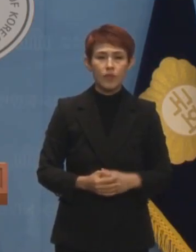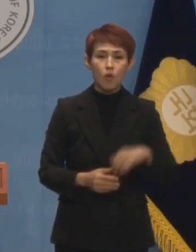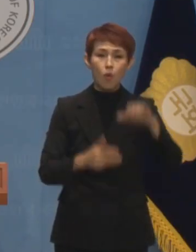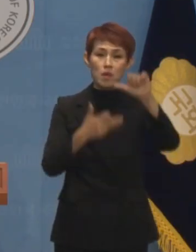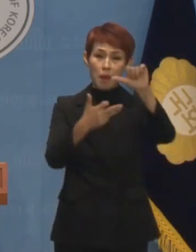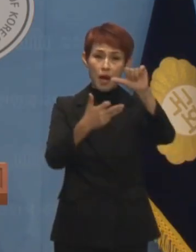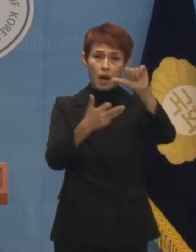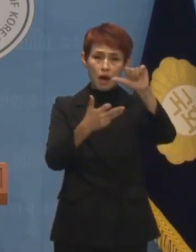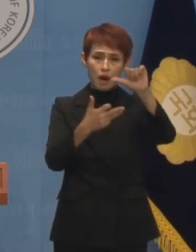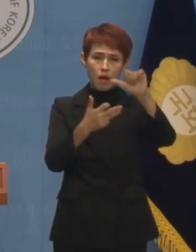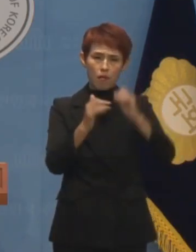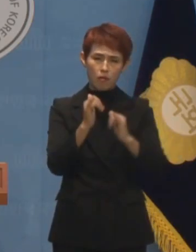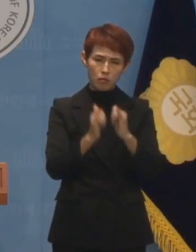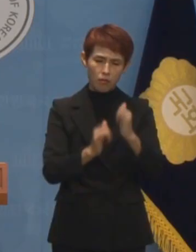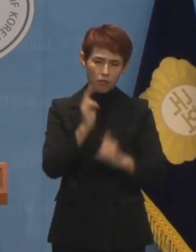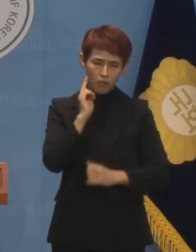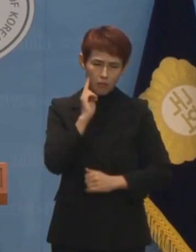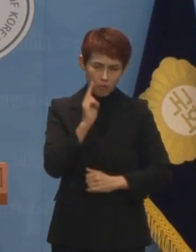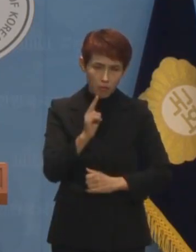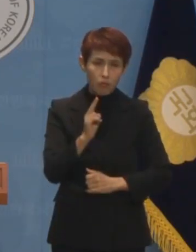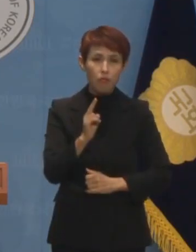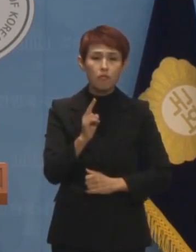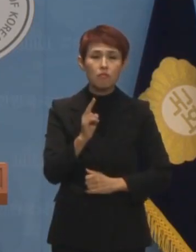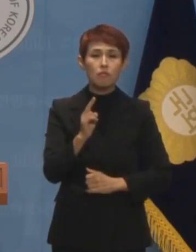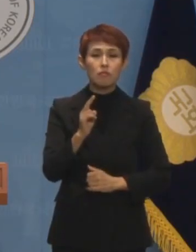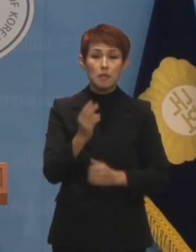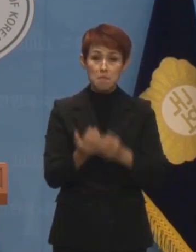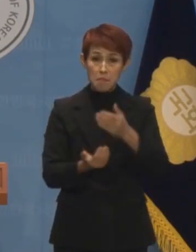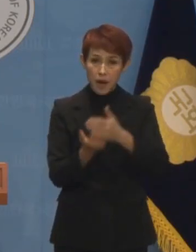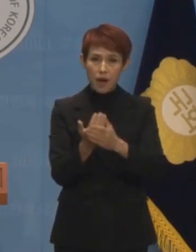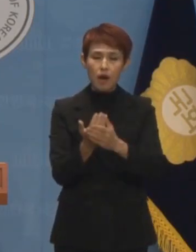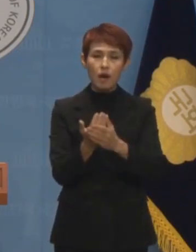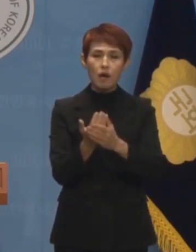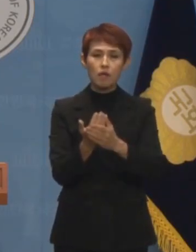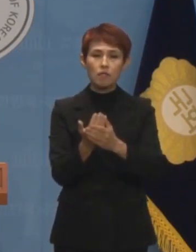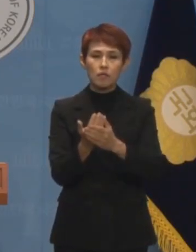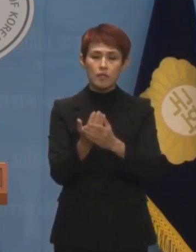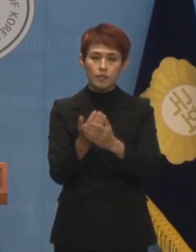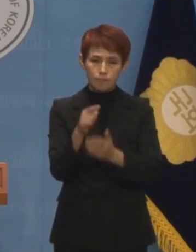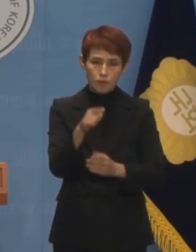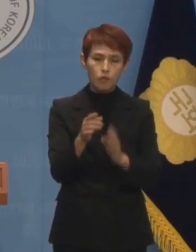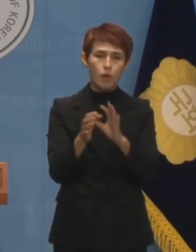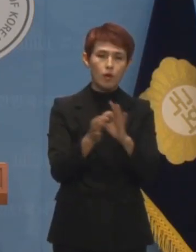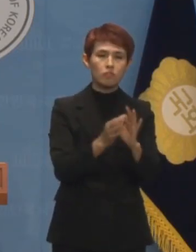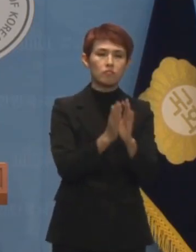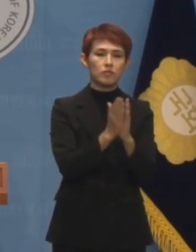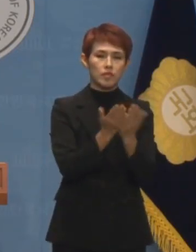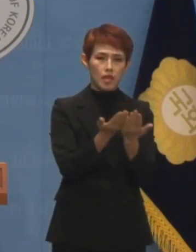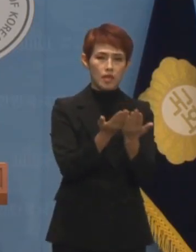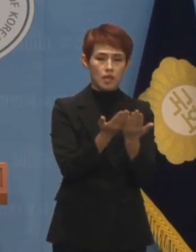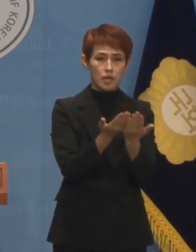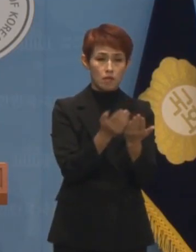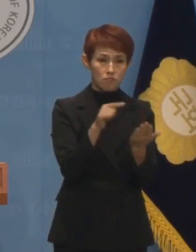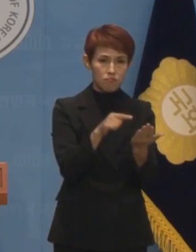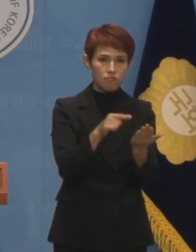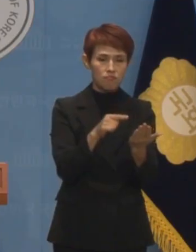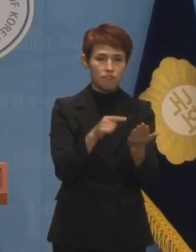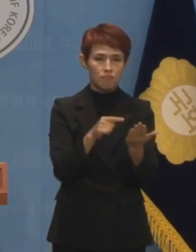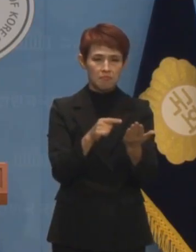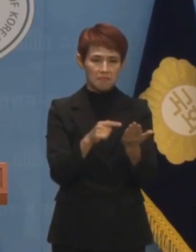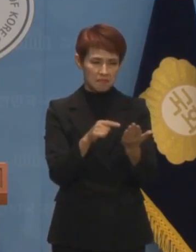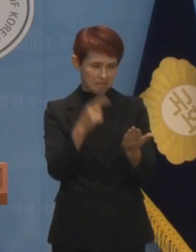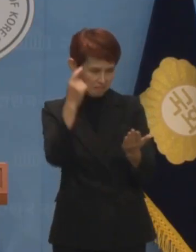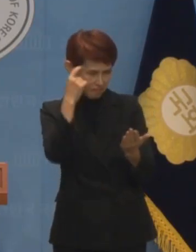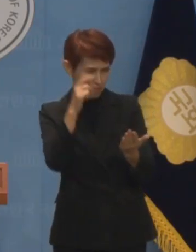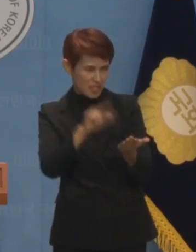5.18이라는 역사적 아픔이 있는 사건을 승화시킨 문학 작품에도 사상 검증을 하고 블랙리스트에 넣었던